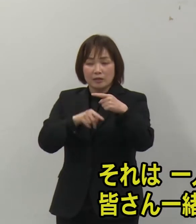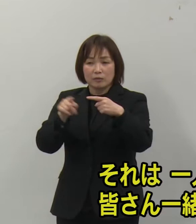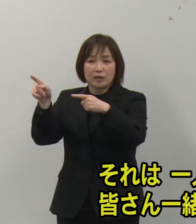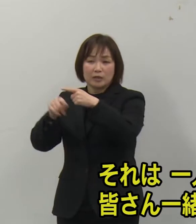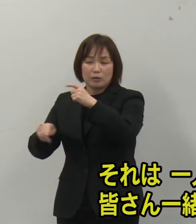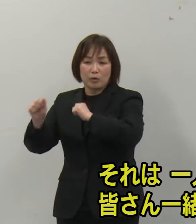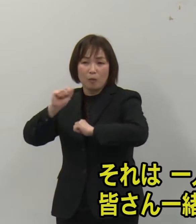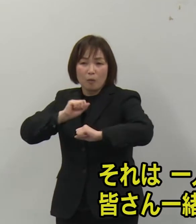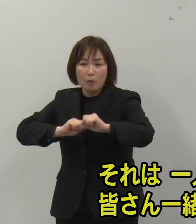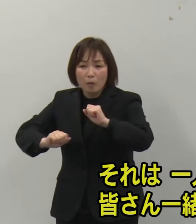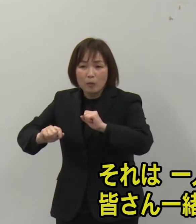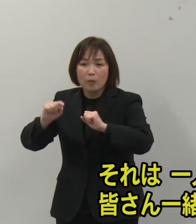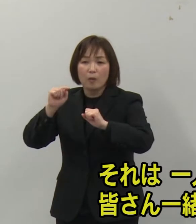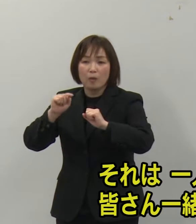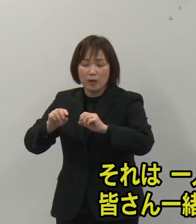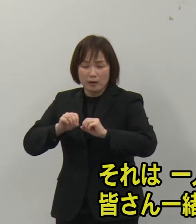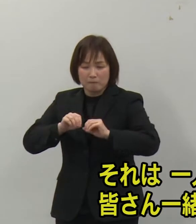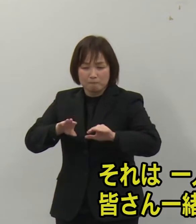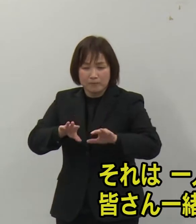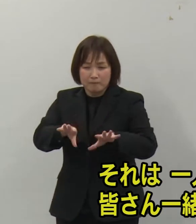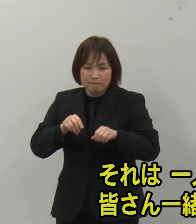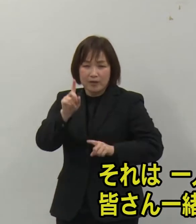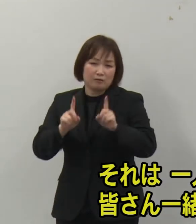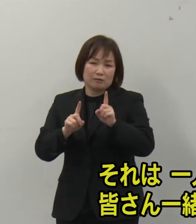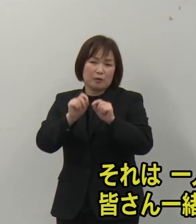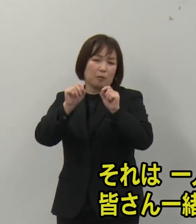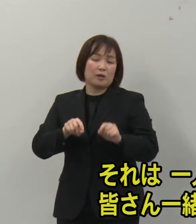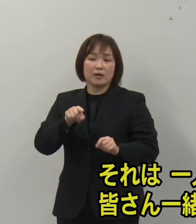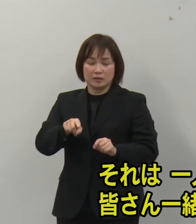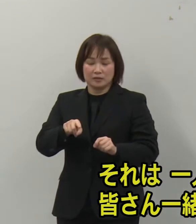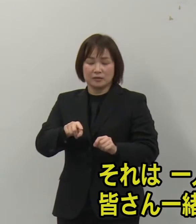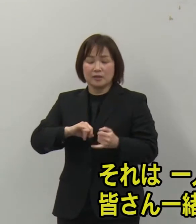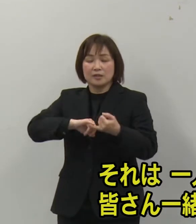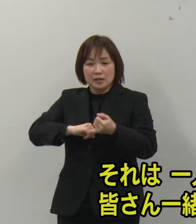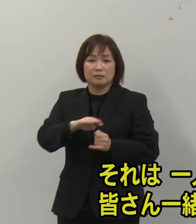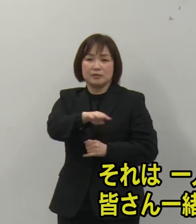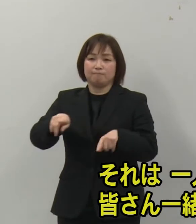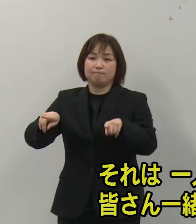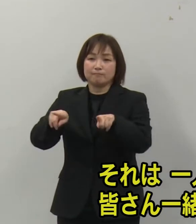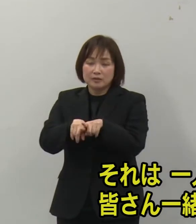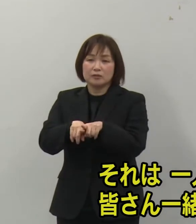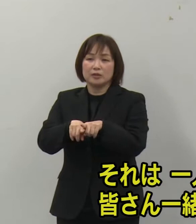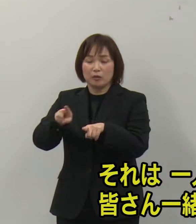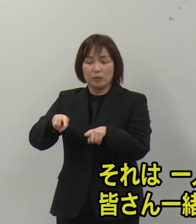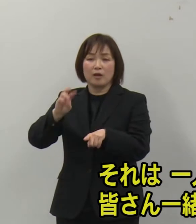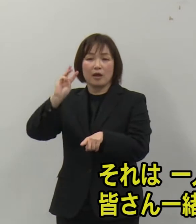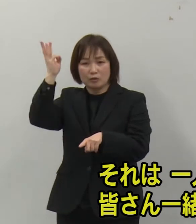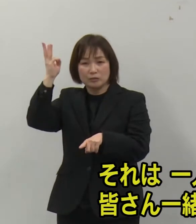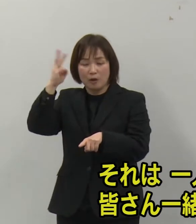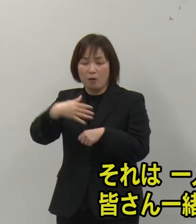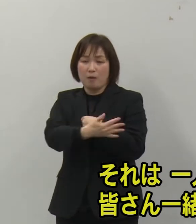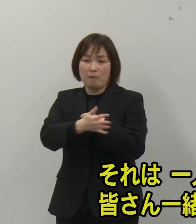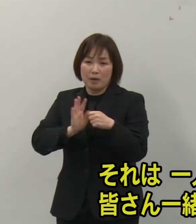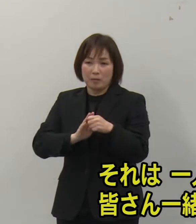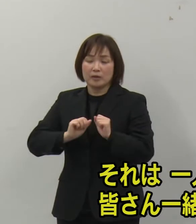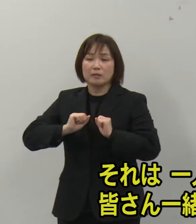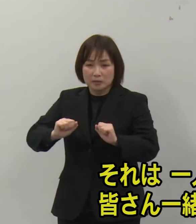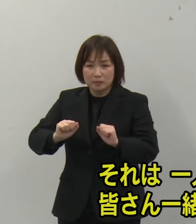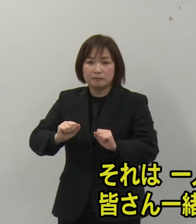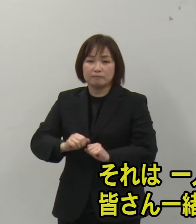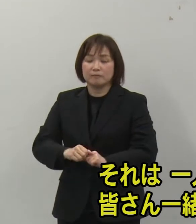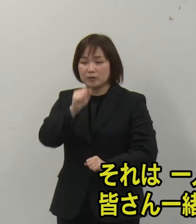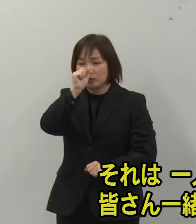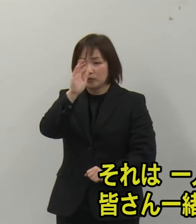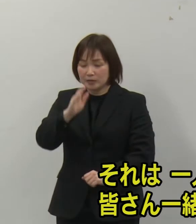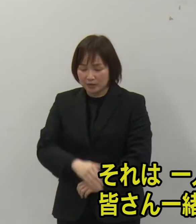の行動にかかっております。ぜひ皆さん、一緒になってこの鹿児島を守ってください。